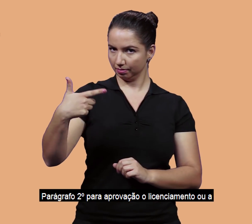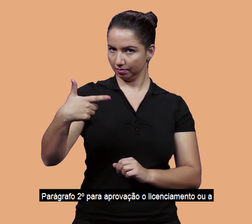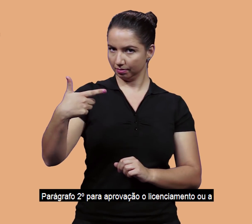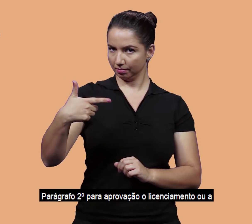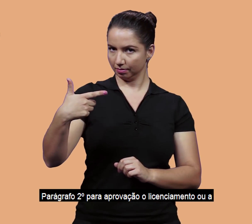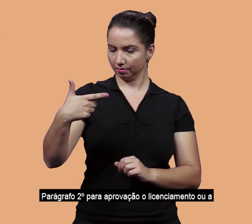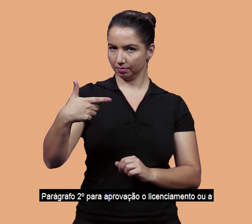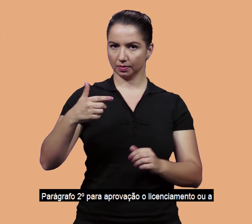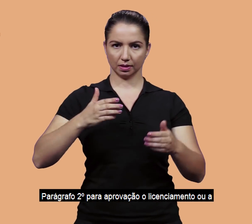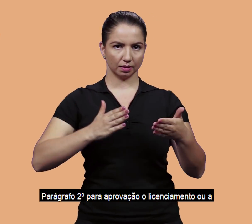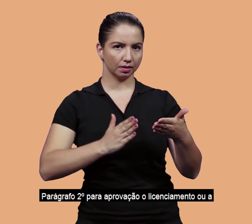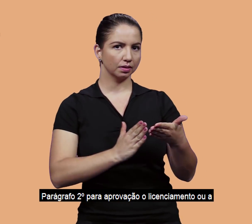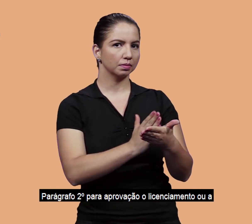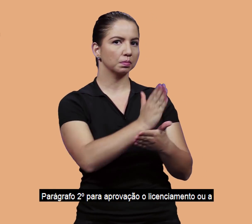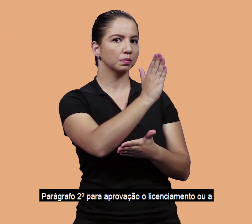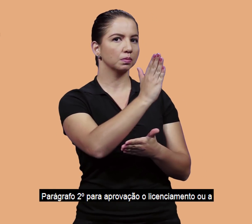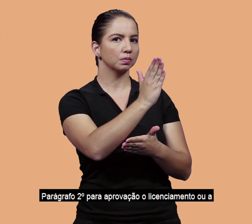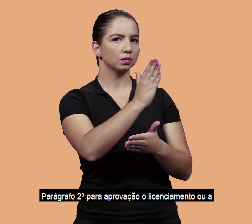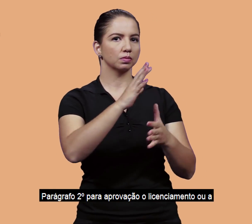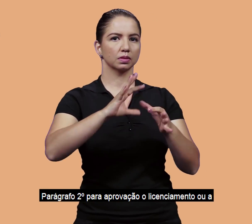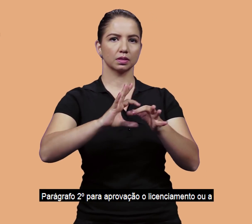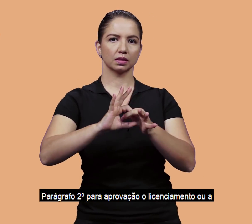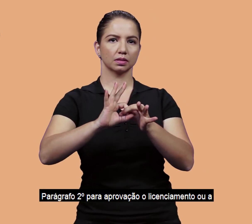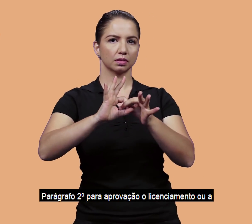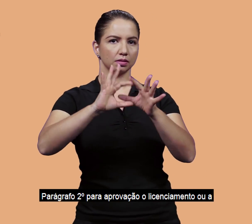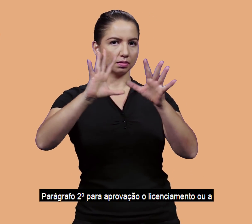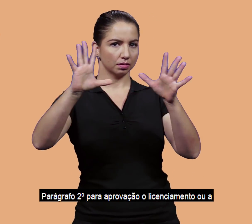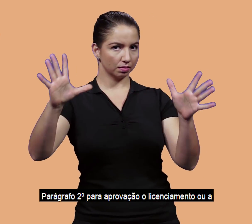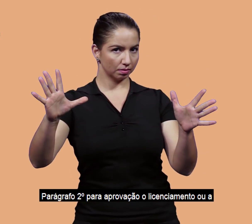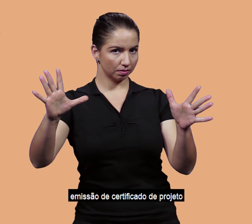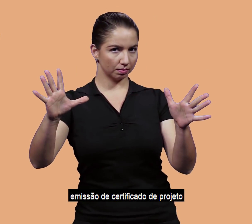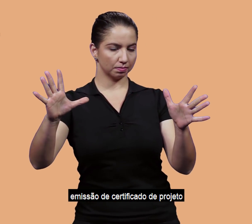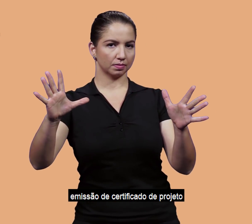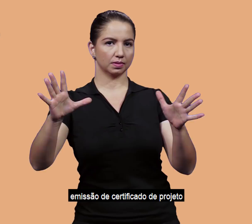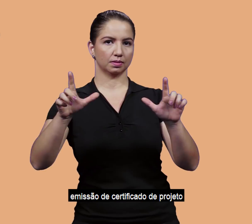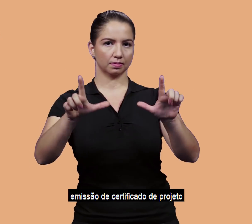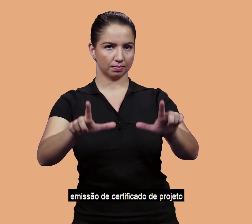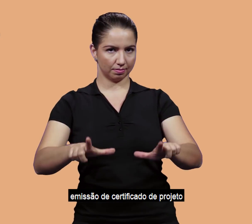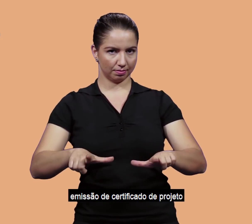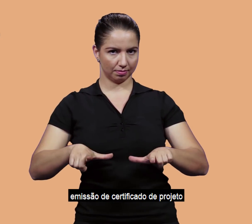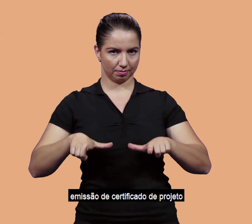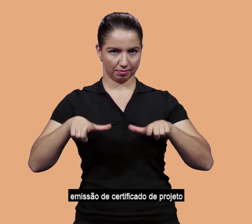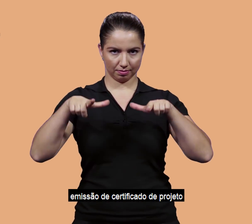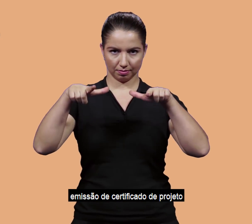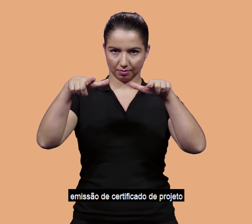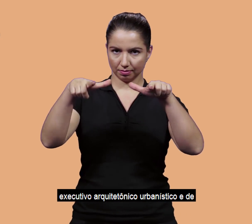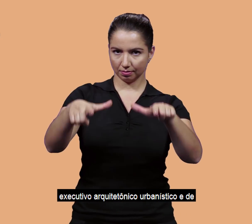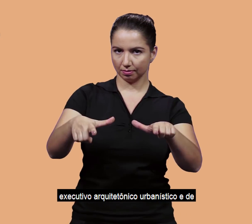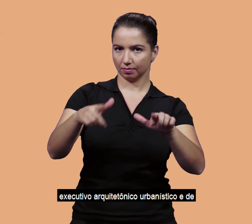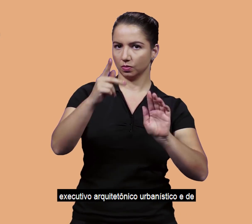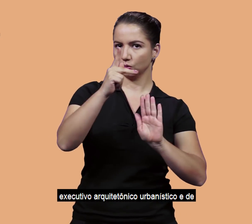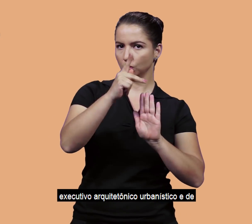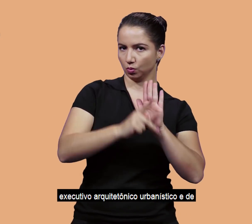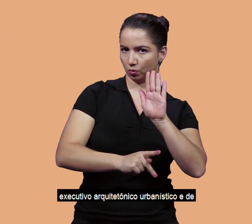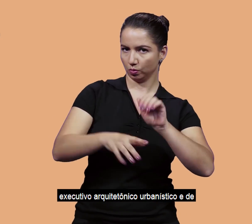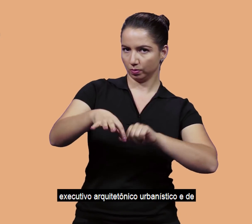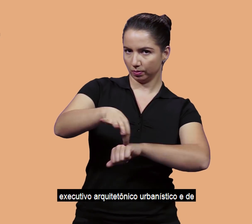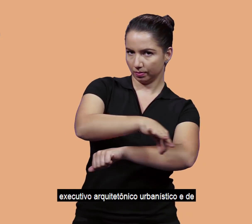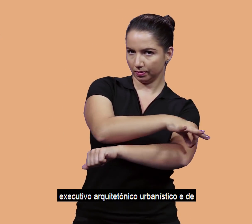para aprovação o licenciamento ou a emissão de certificado de projeto executivo arquitetônico urbanístico